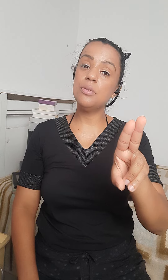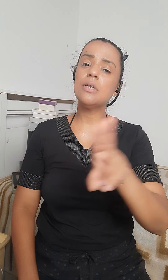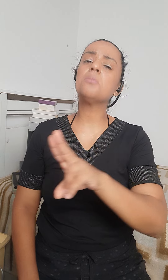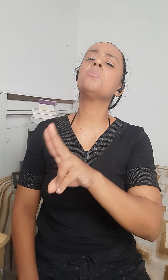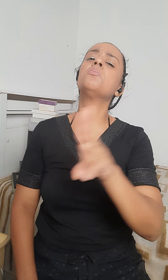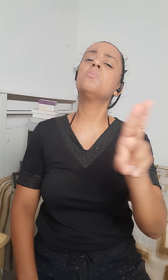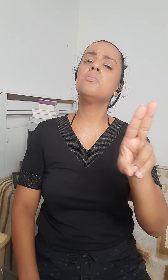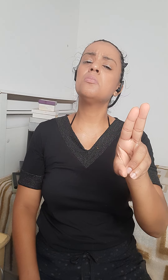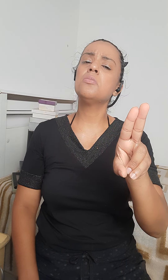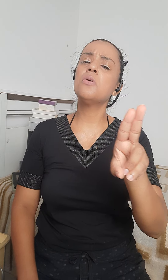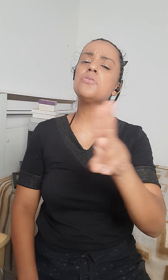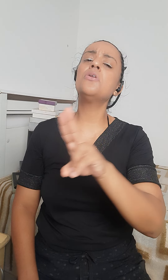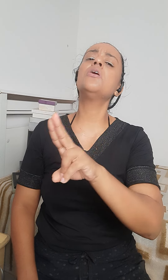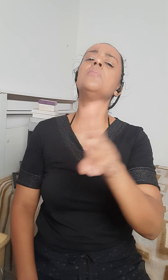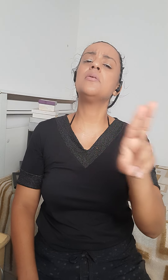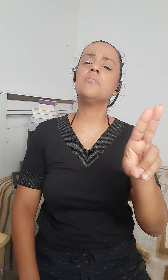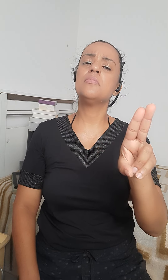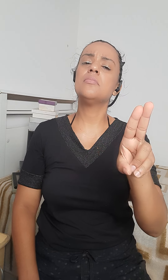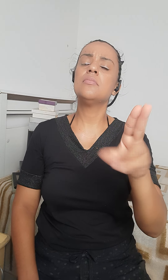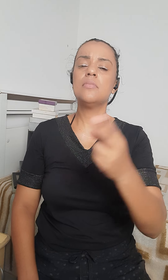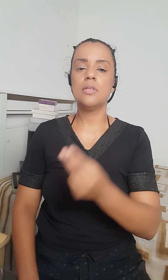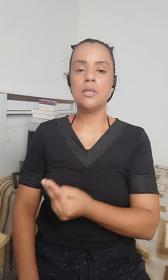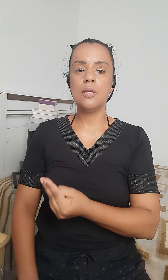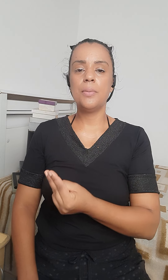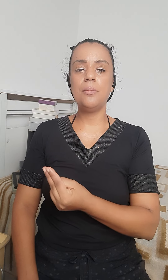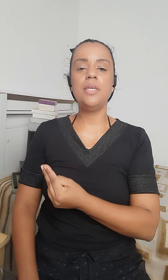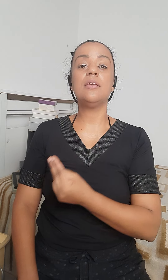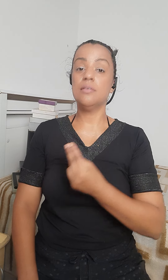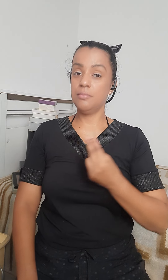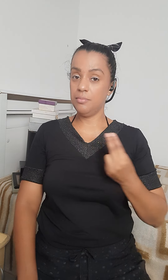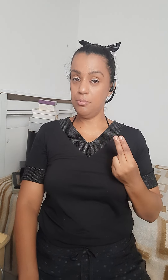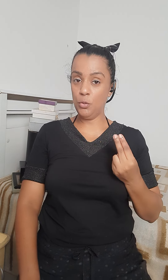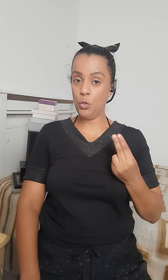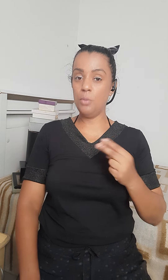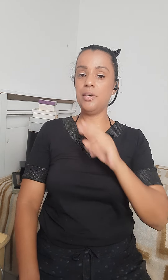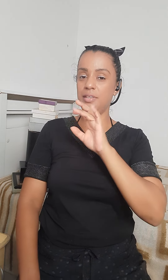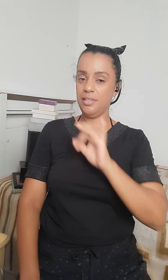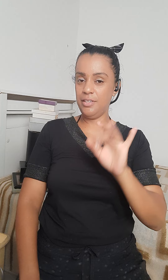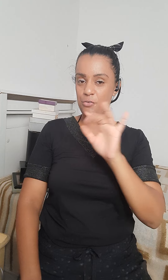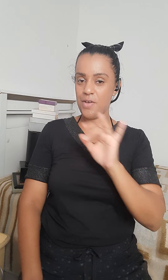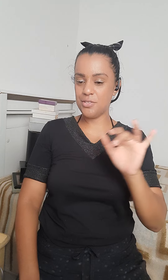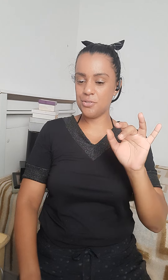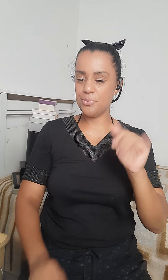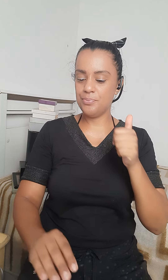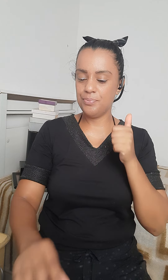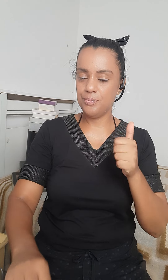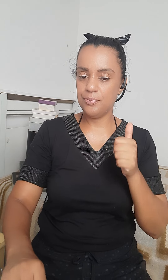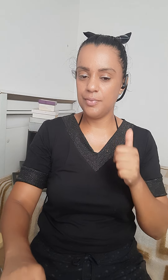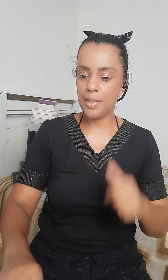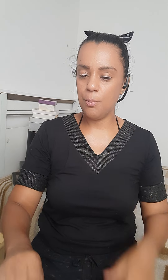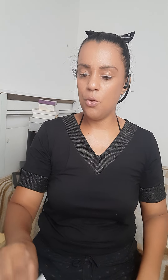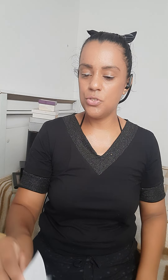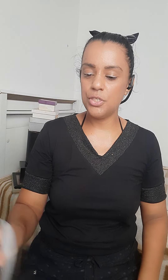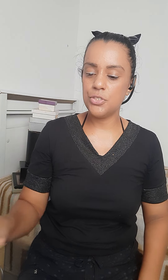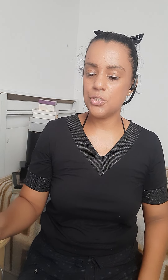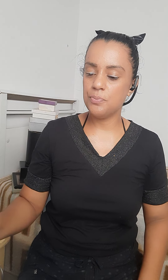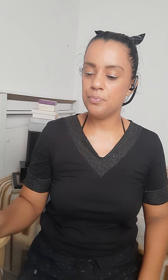perguntando. Qual o seu nome? Pra mim, meu nome, e eu faço. Tá bom, gente?